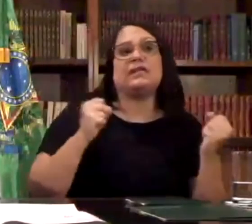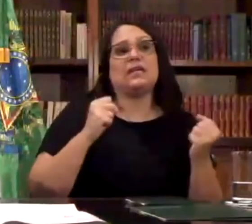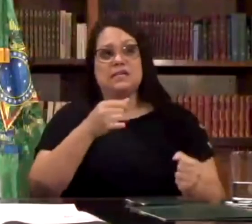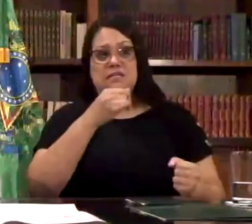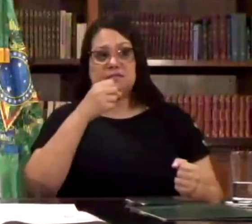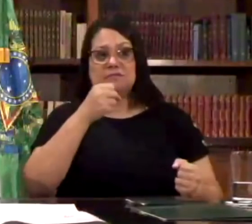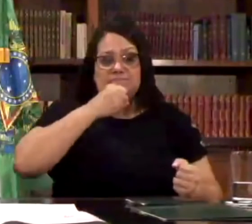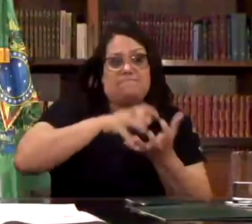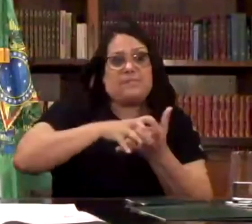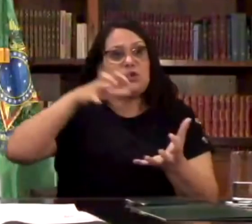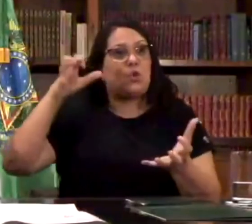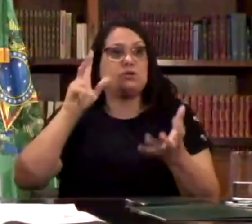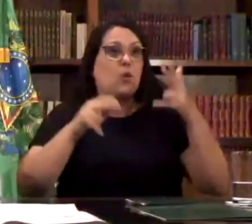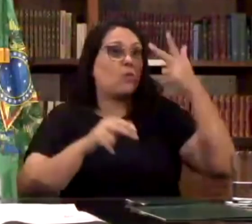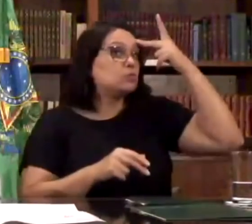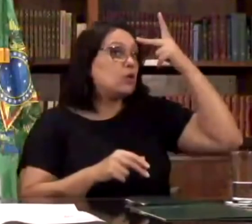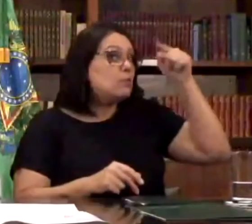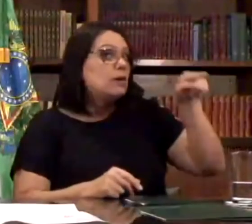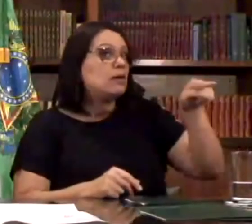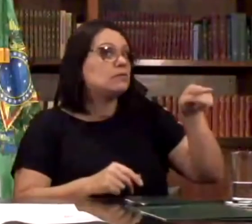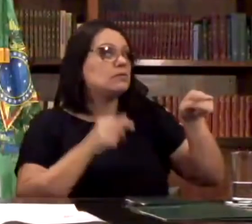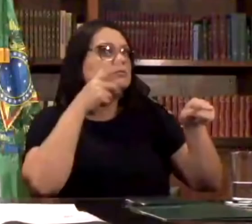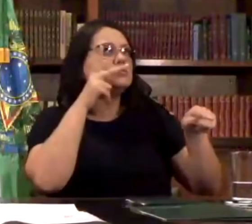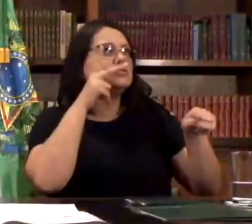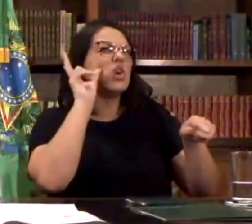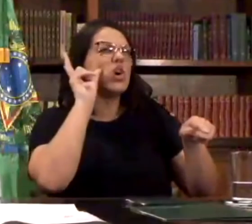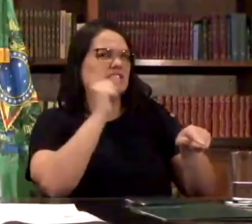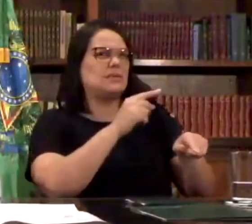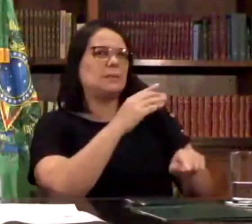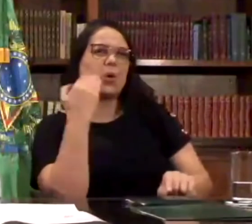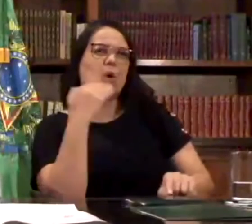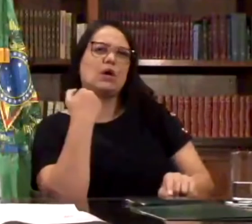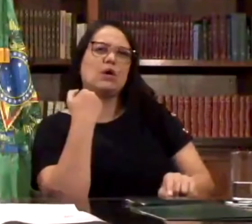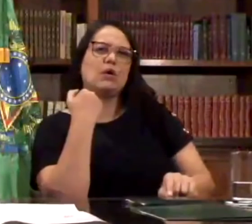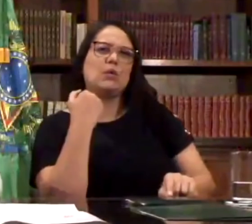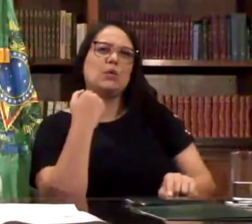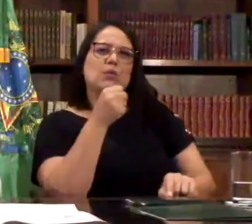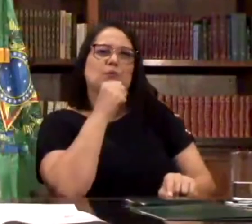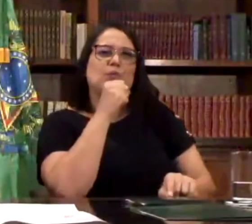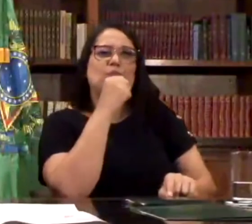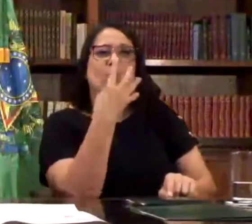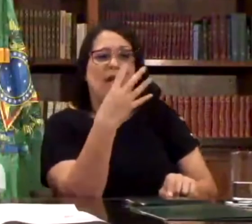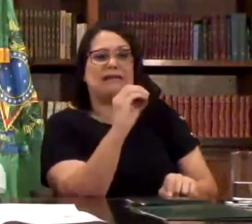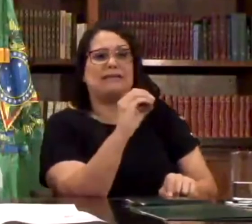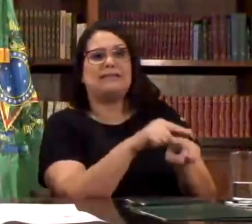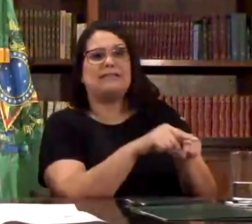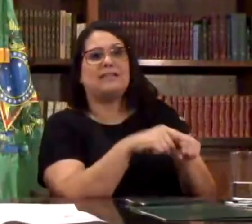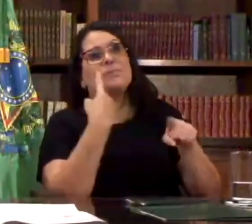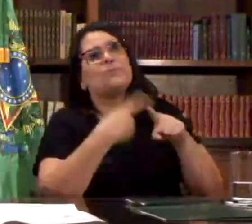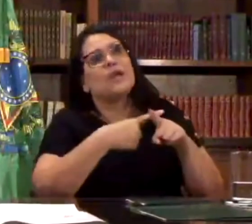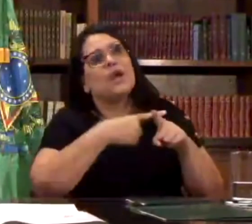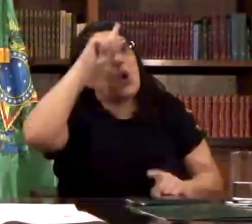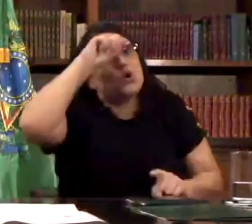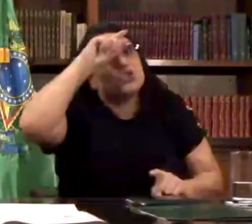né? E isso aconteceu, igual São Paulo, se não me engano, anteontem. Morreram, parece que 40 idosos no mesmo hospital, um hospital só de